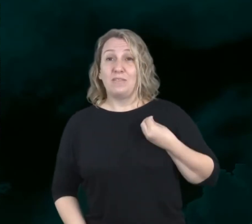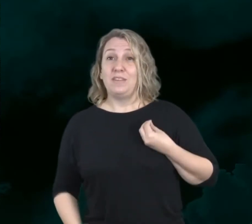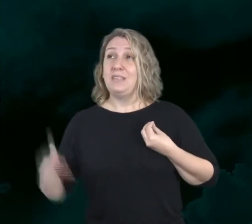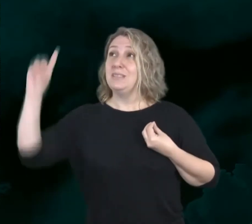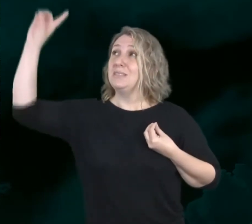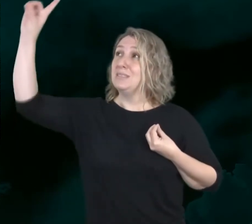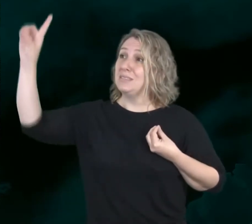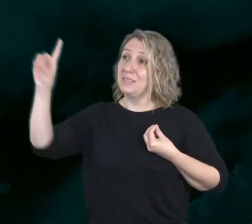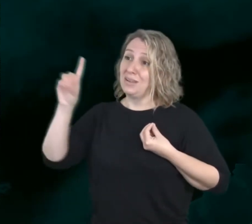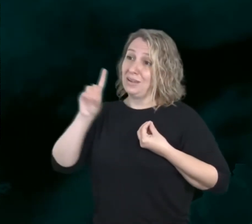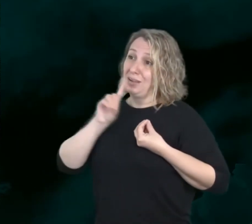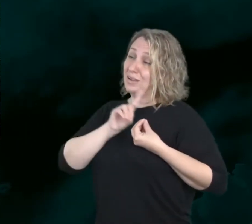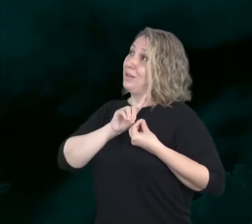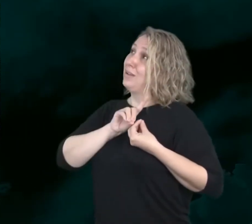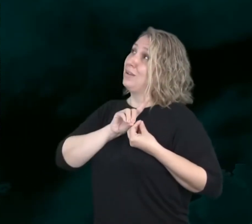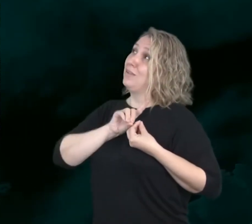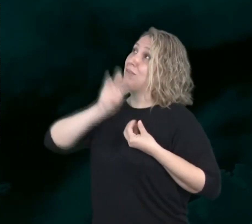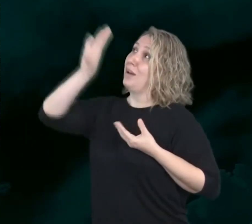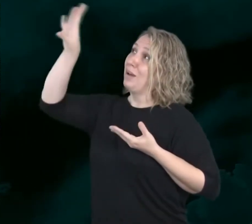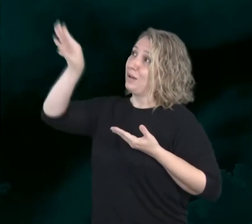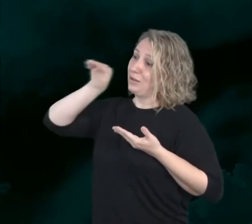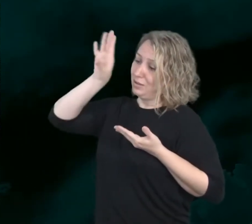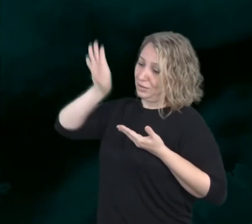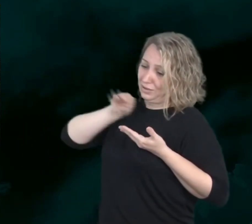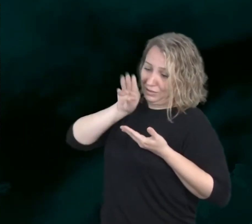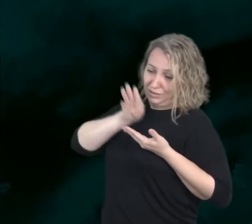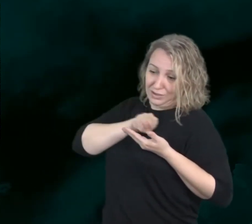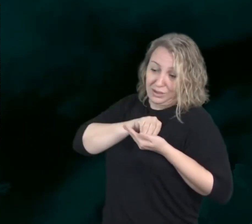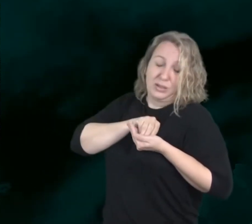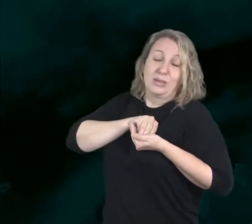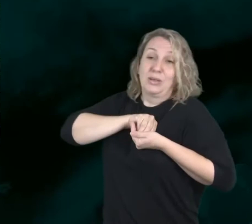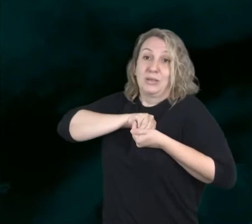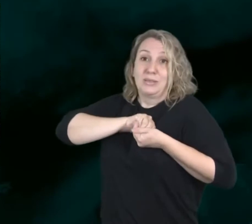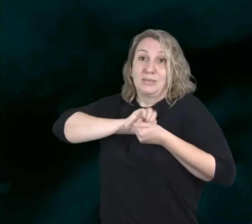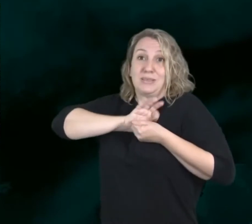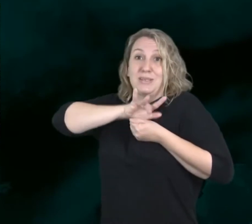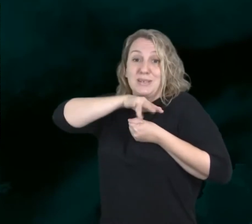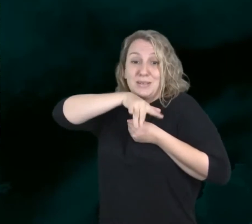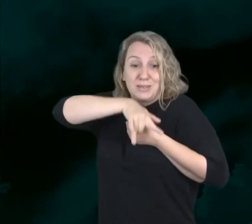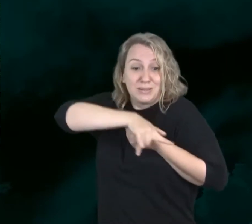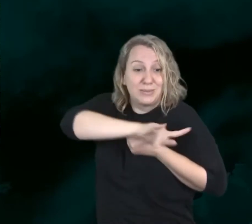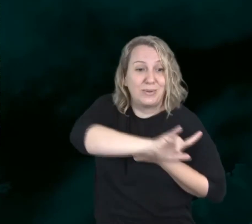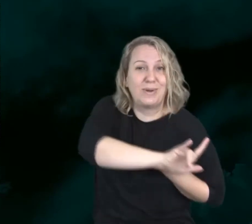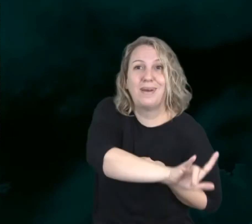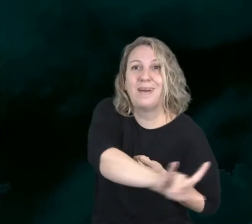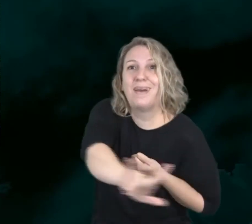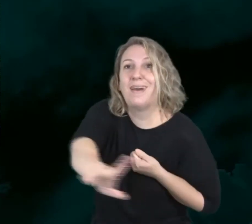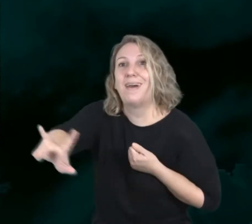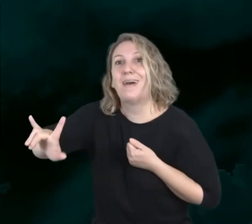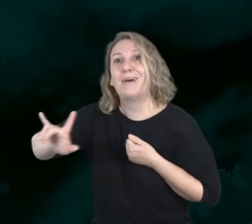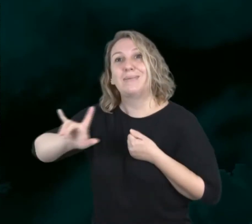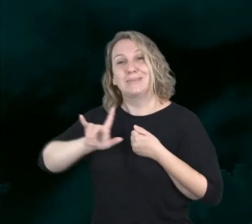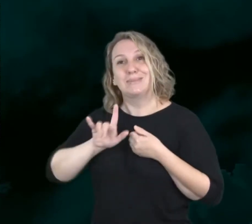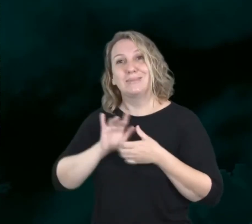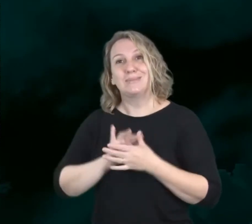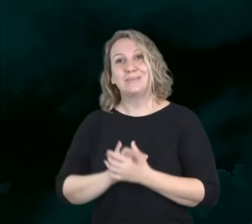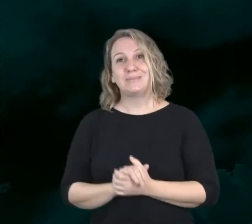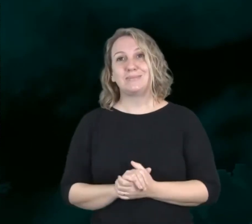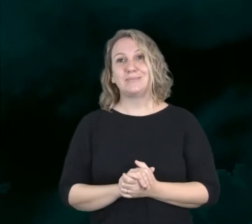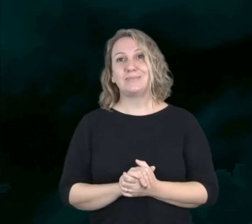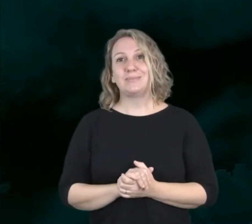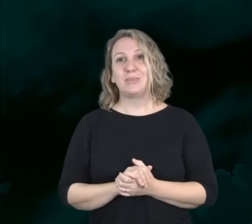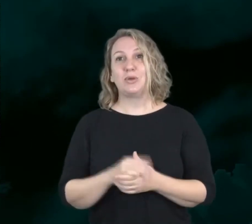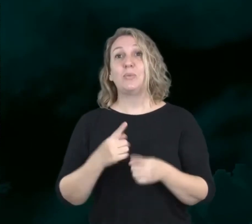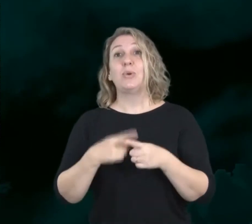de Deus, da natureza de Deus, que é o amor. Então, depois da fé, vem o amor, porque está tudo interligado.